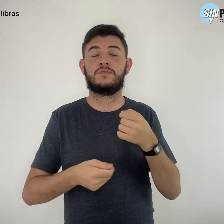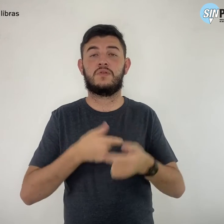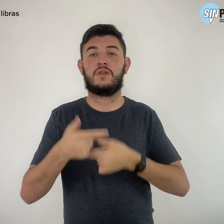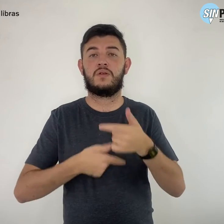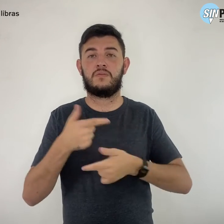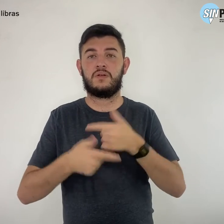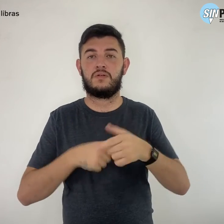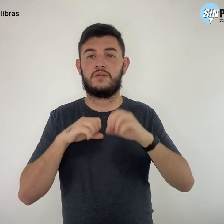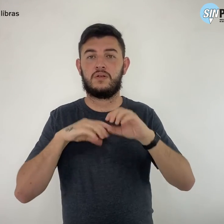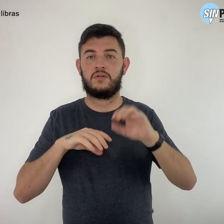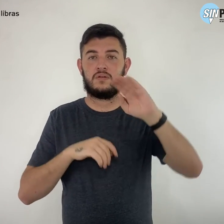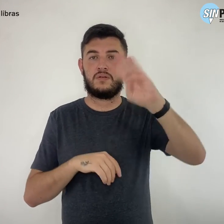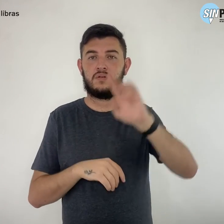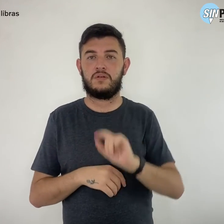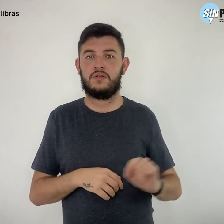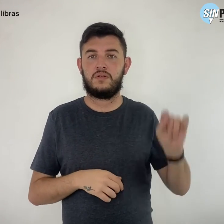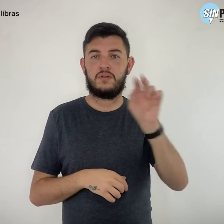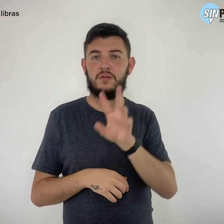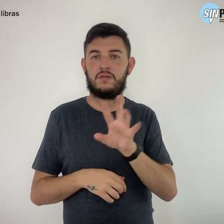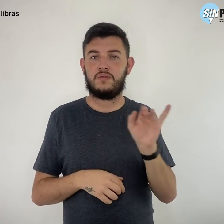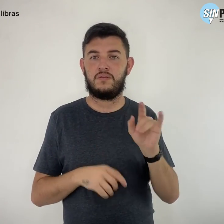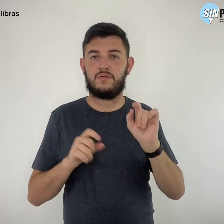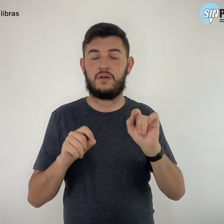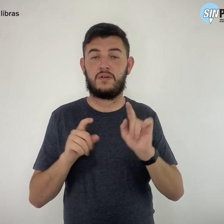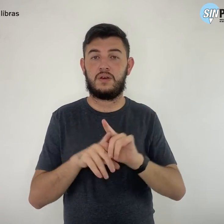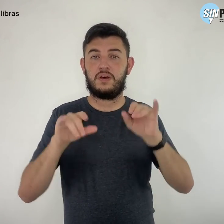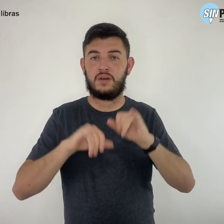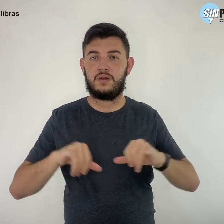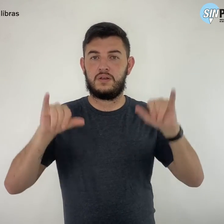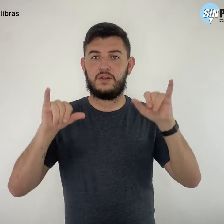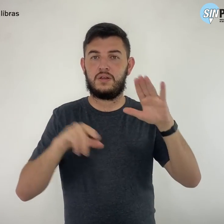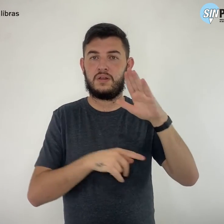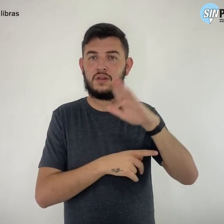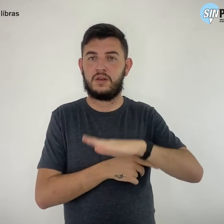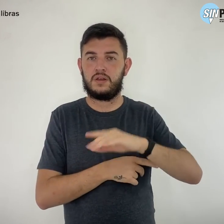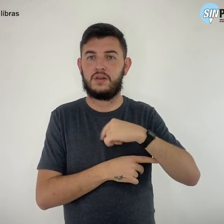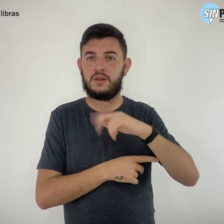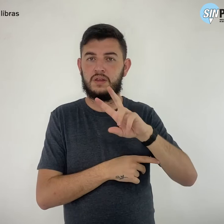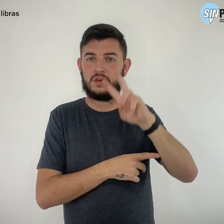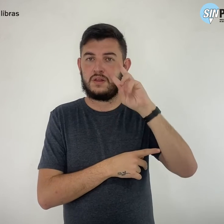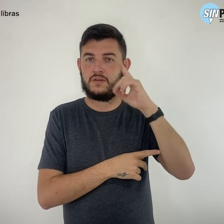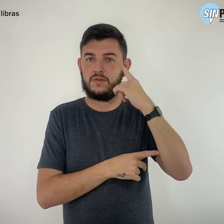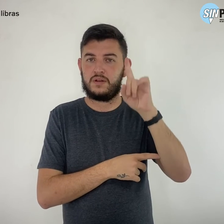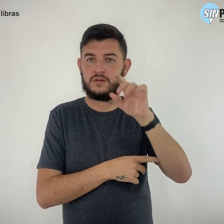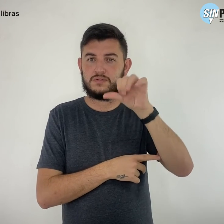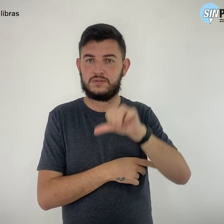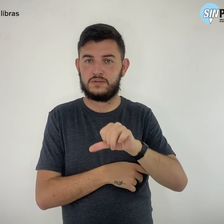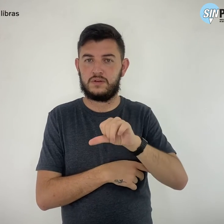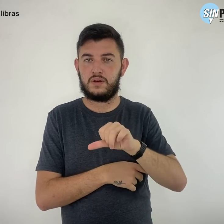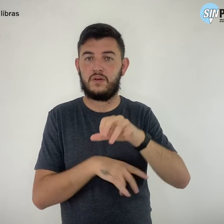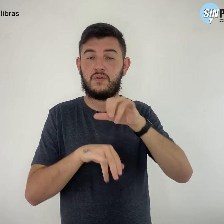de Educação irá lançar, na tarde desta quinta-feira, 9, uma nota